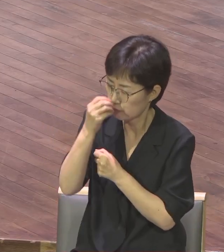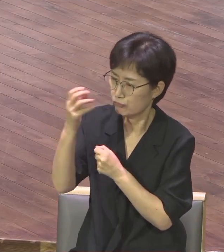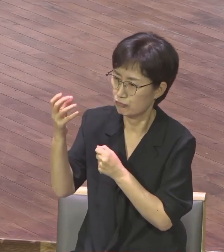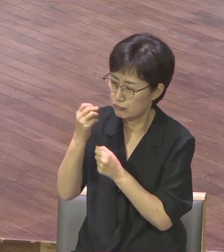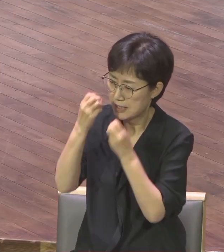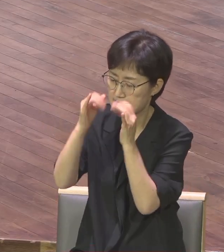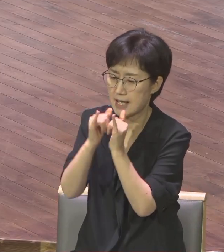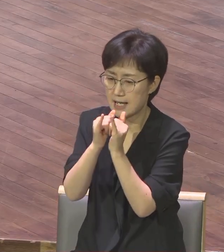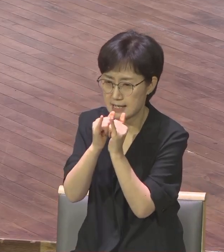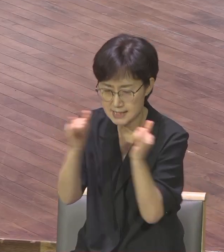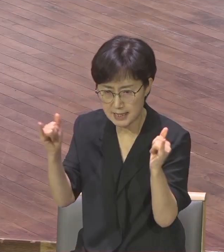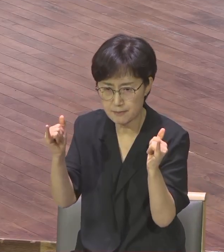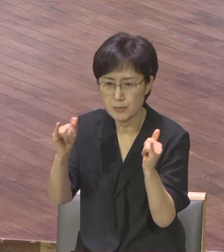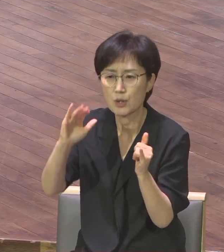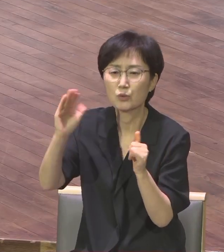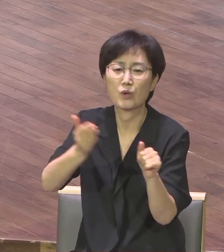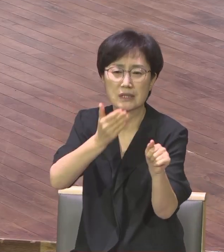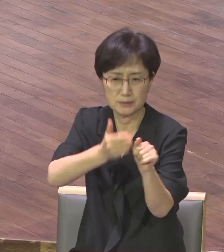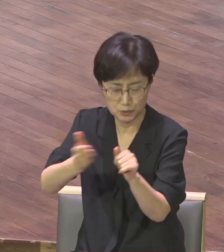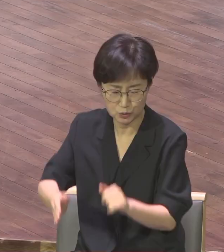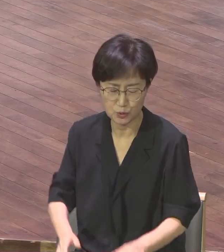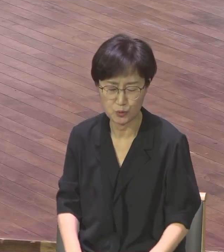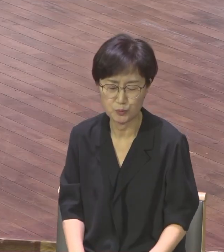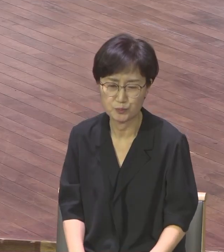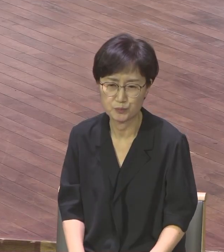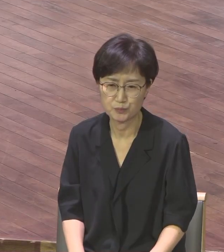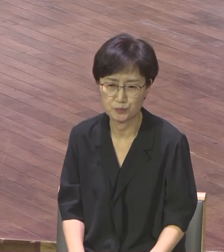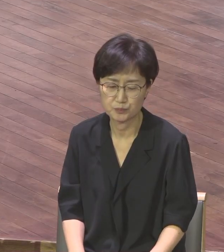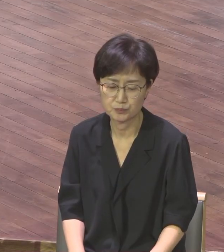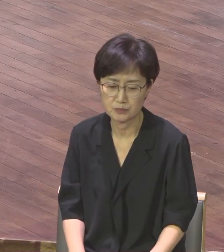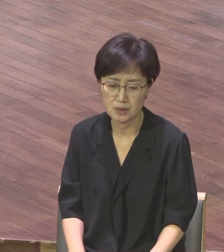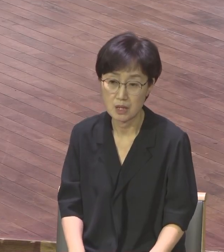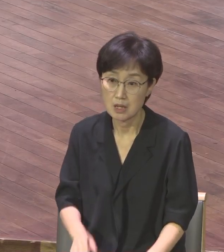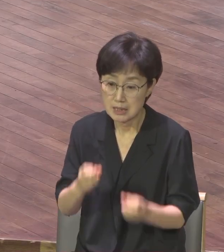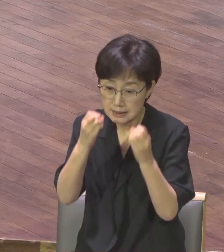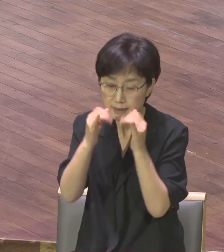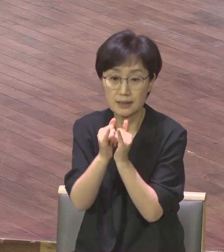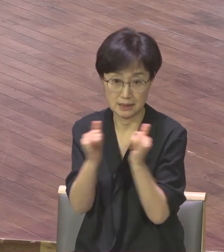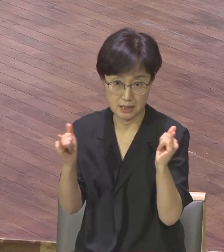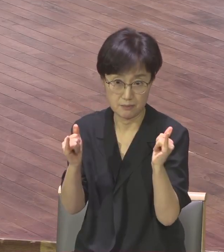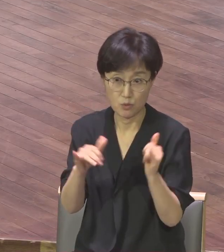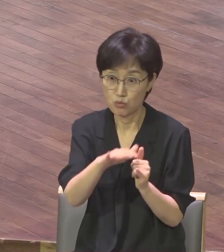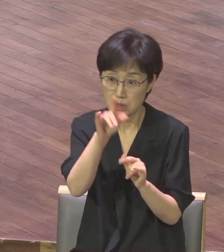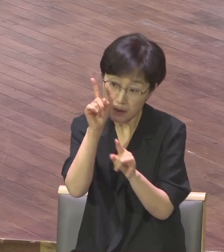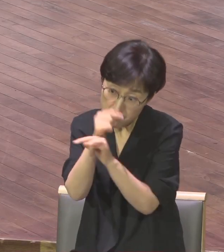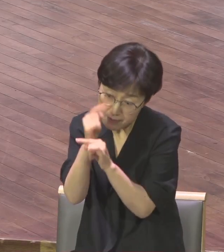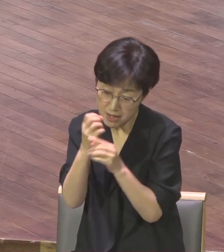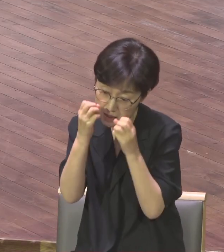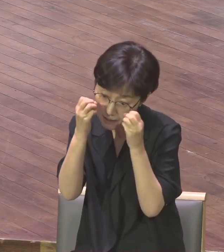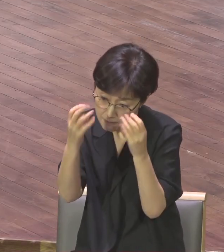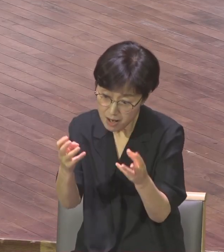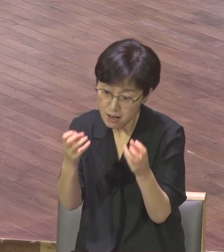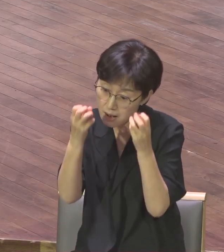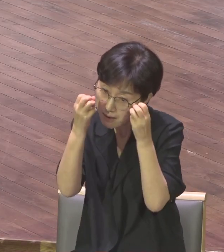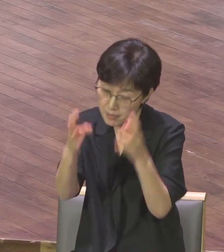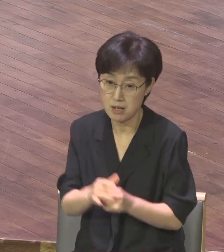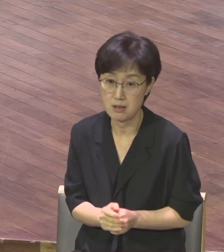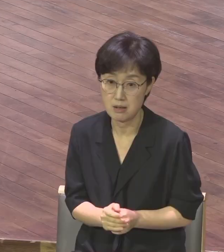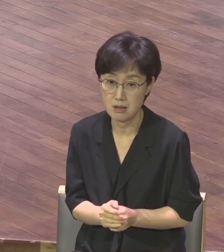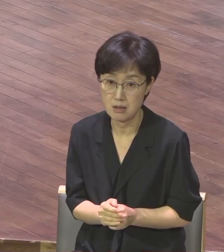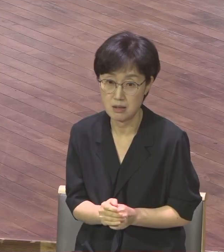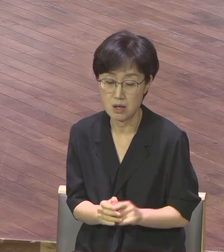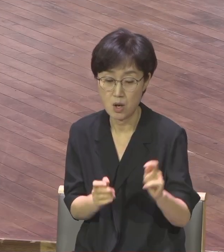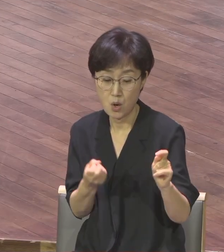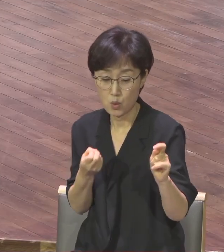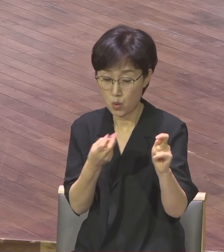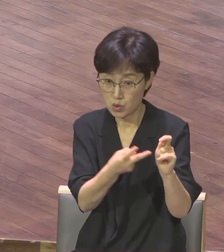새 사람을 입으라. 새 사람을 날로 새로 사람을 입으라. 새 사람. 골로새 2장 6절